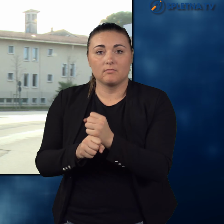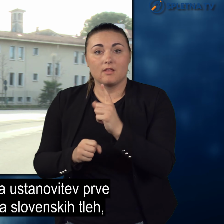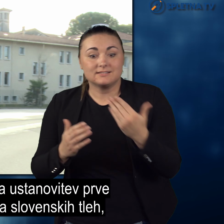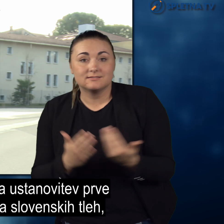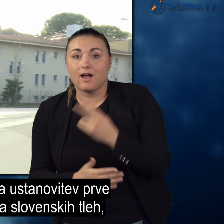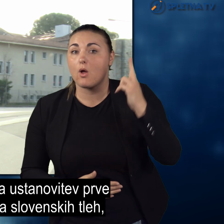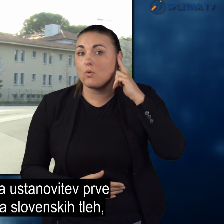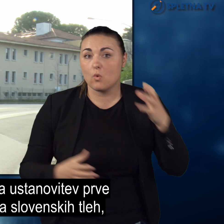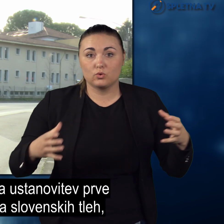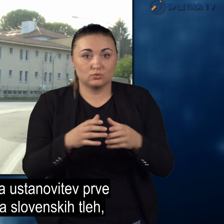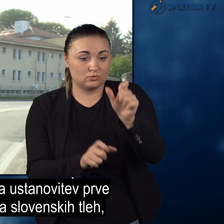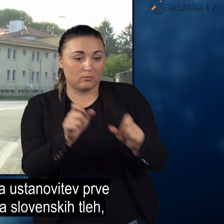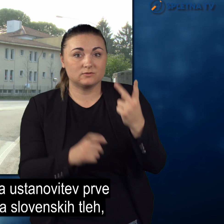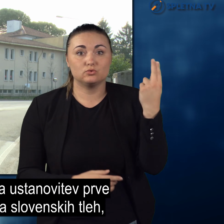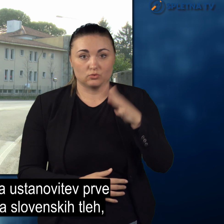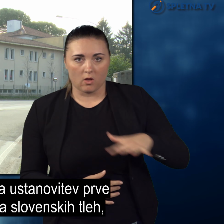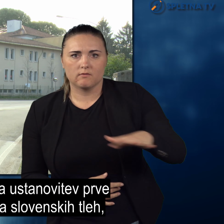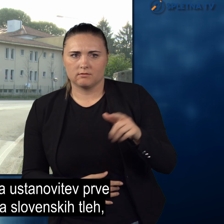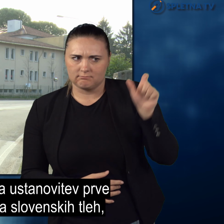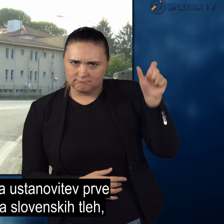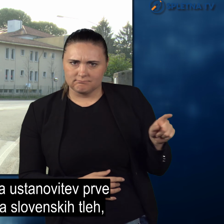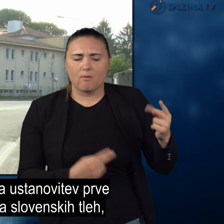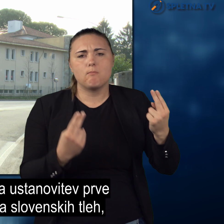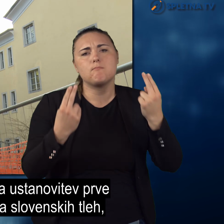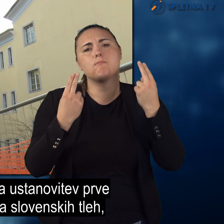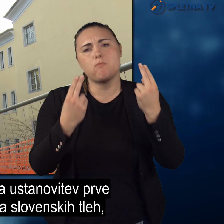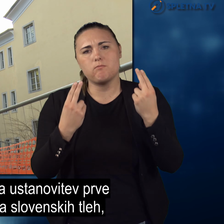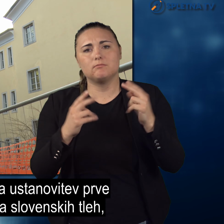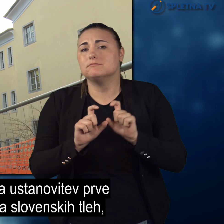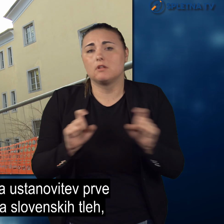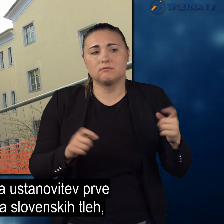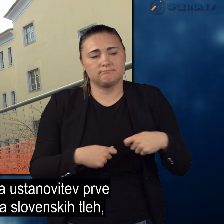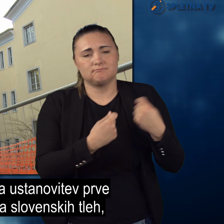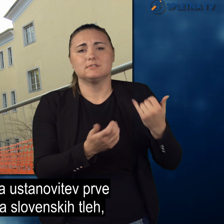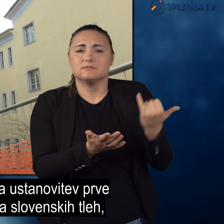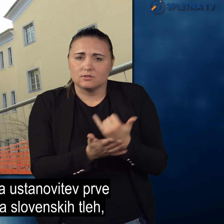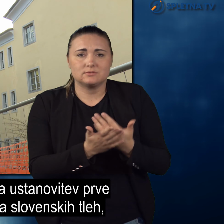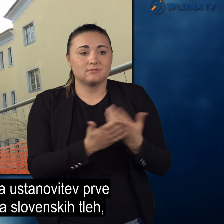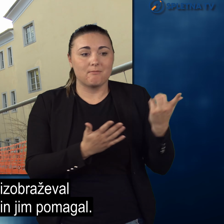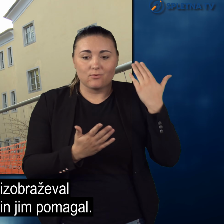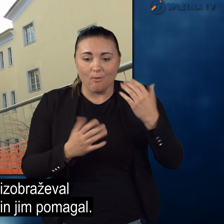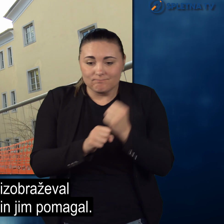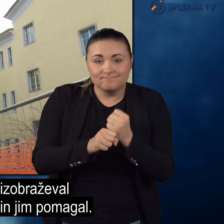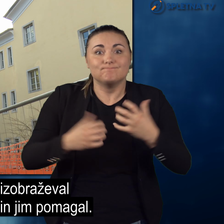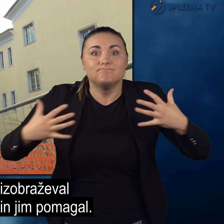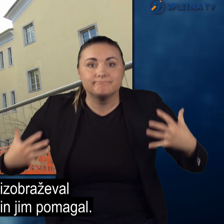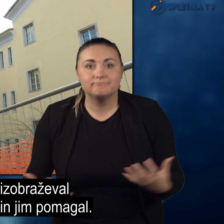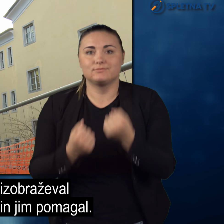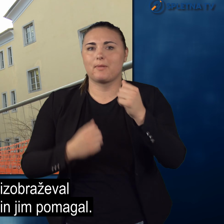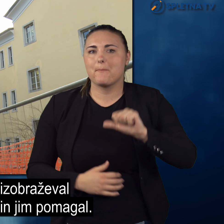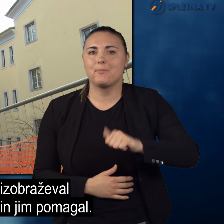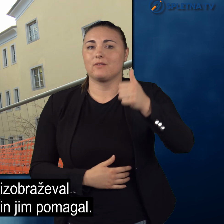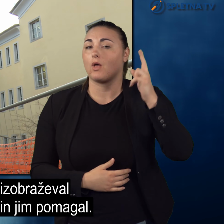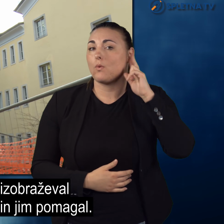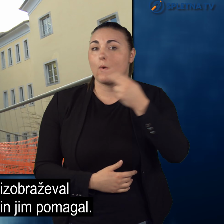posebej pomemben, saj je zaslužen za ustanovitev prve gluhonemnice na slovenskih tleh, v kateri je izobraževal gluhe